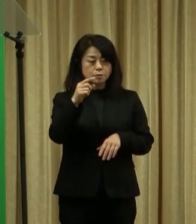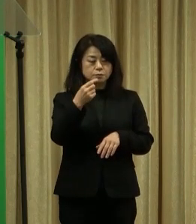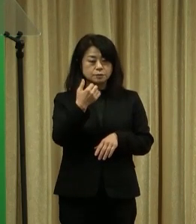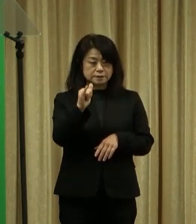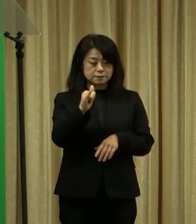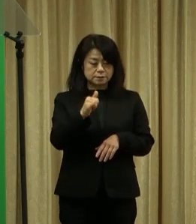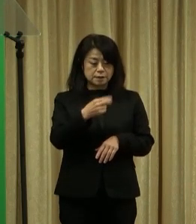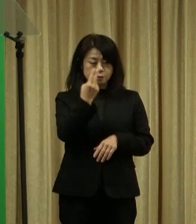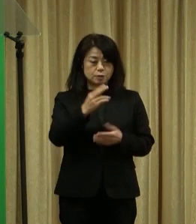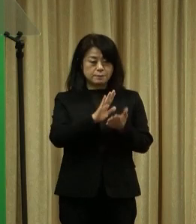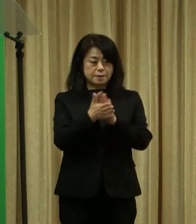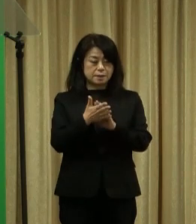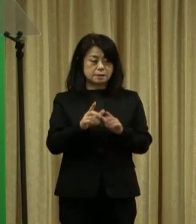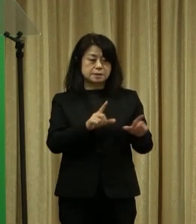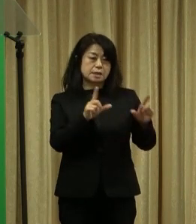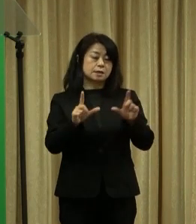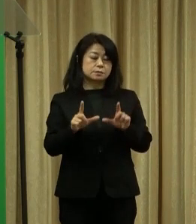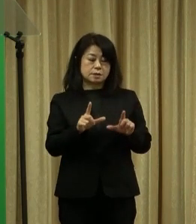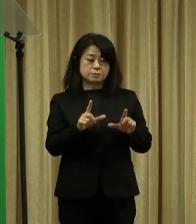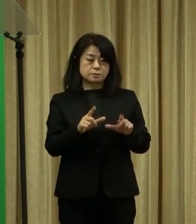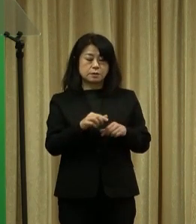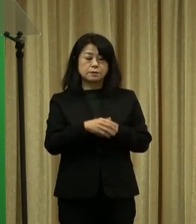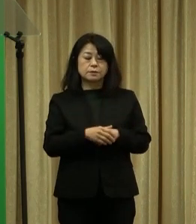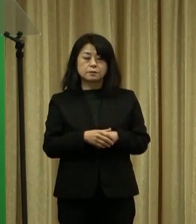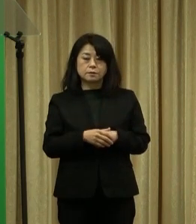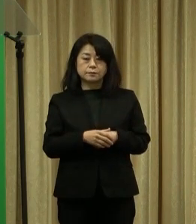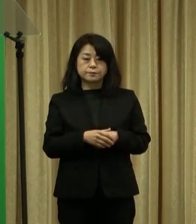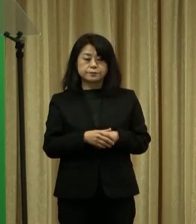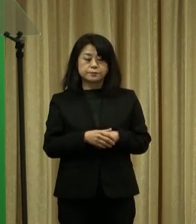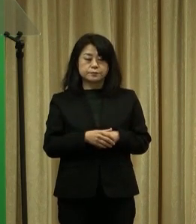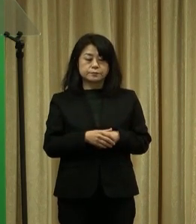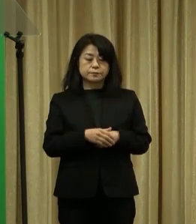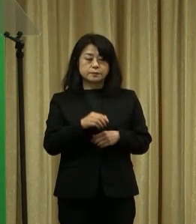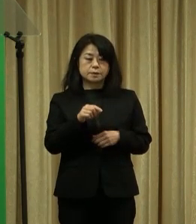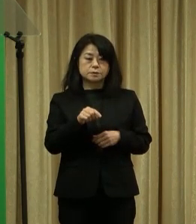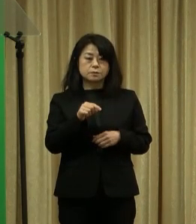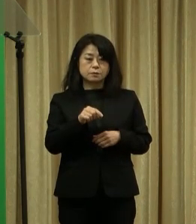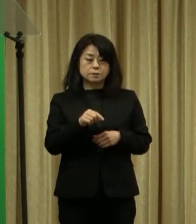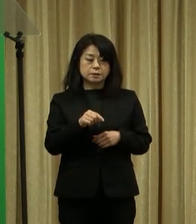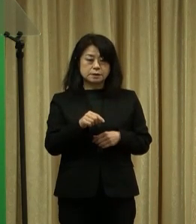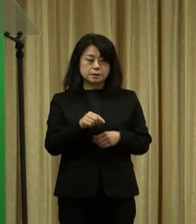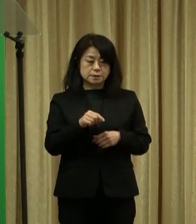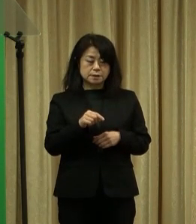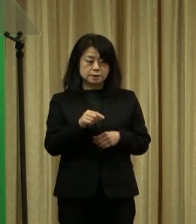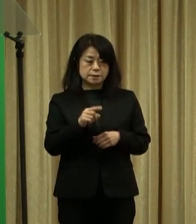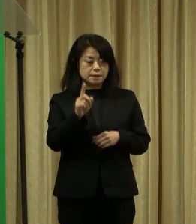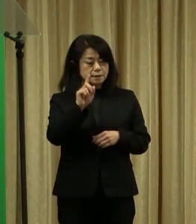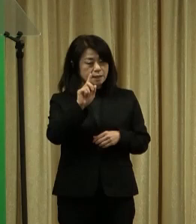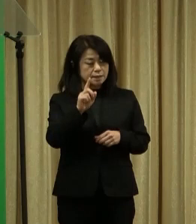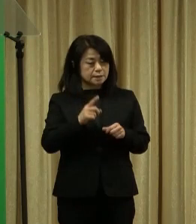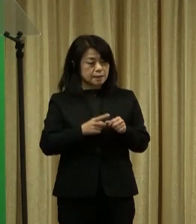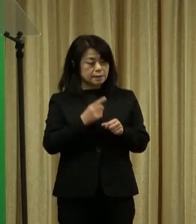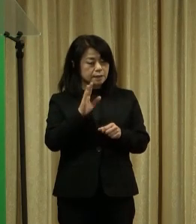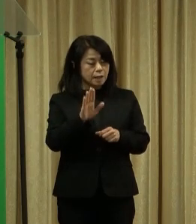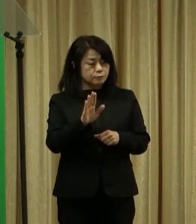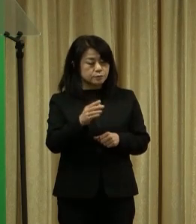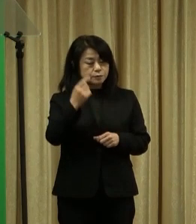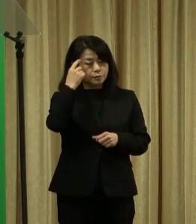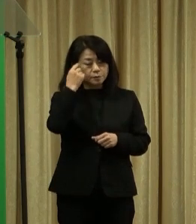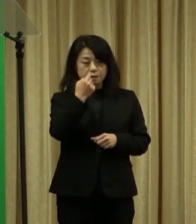おられるわけですけども、まあ、ここに今一つの手がかりも感じているところでござい